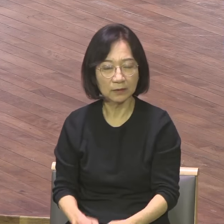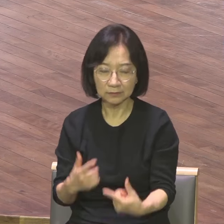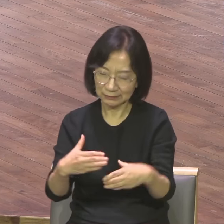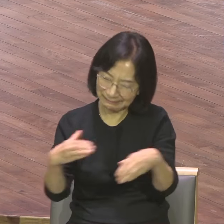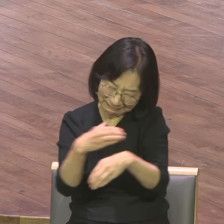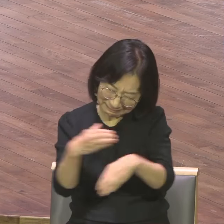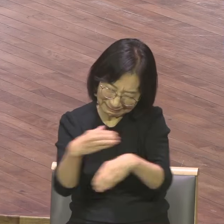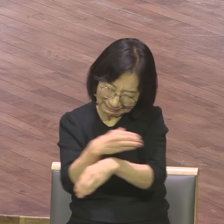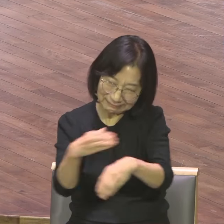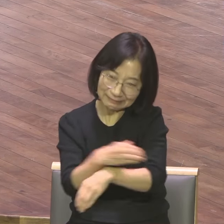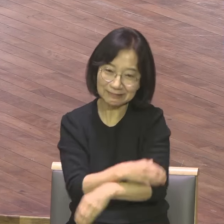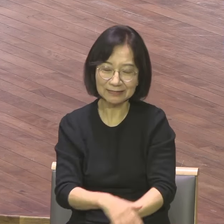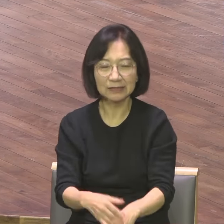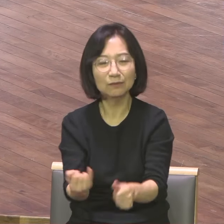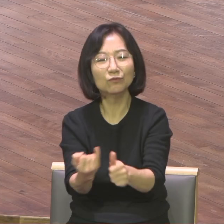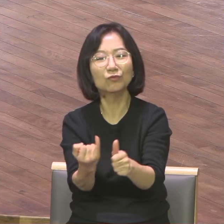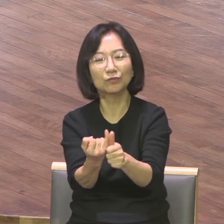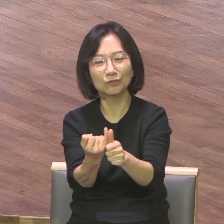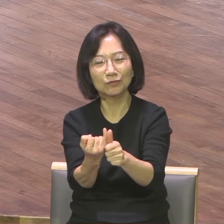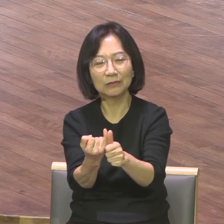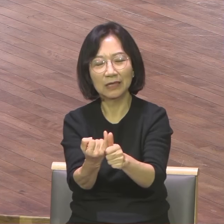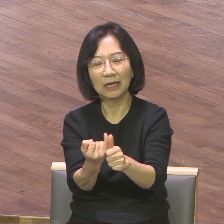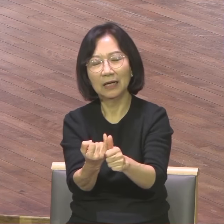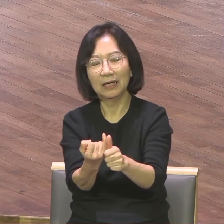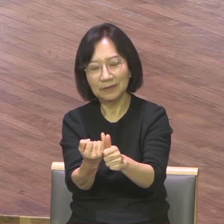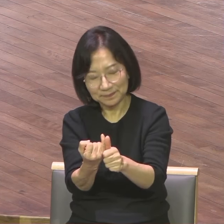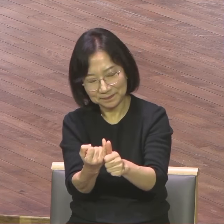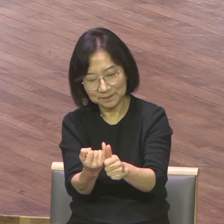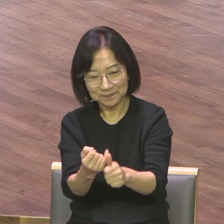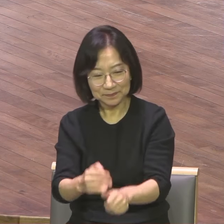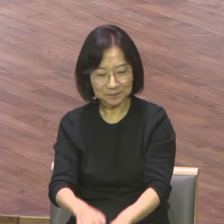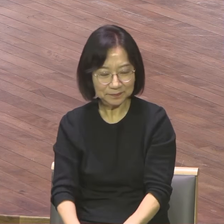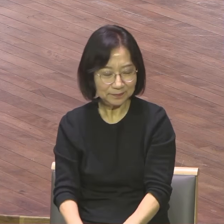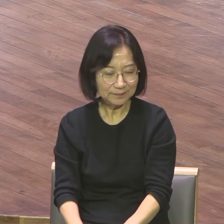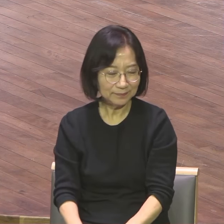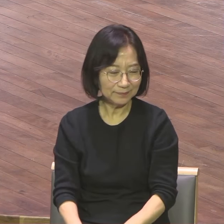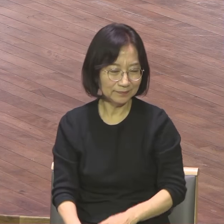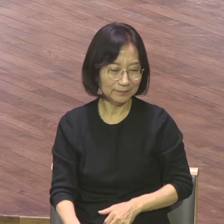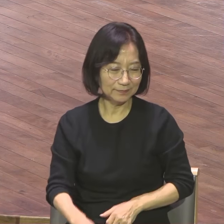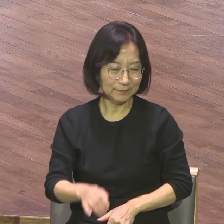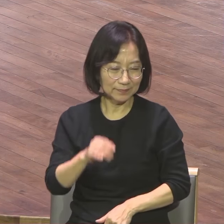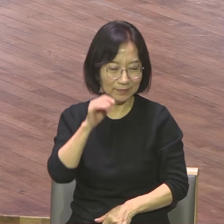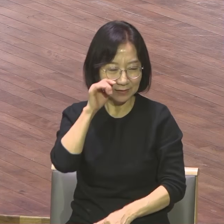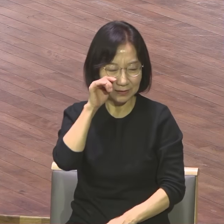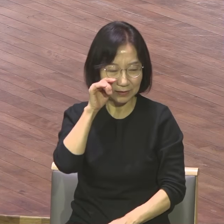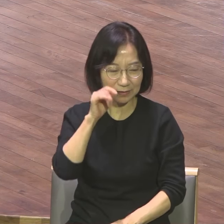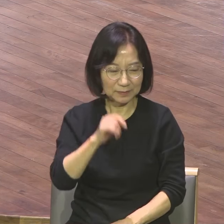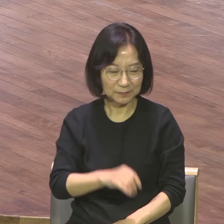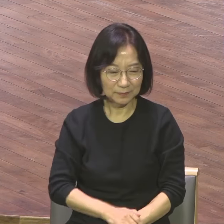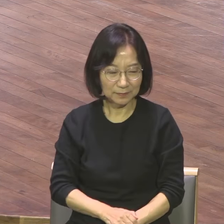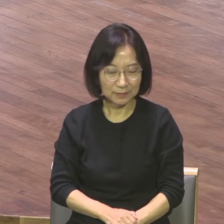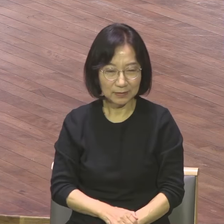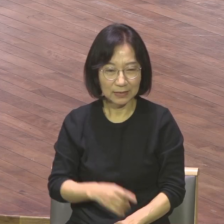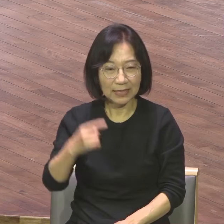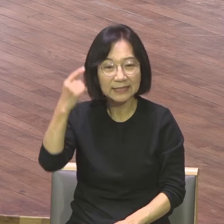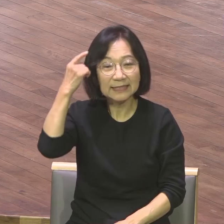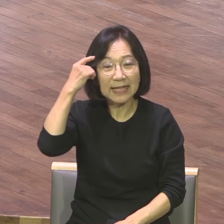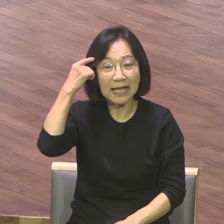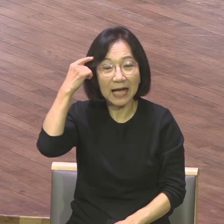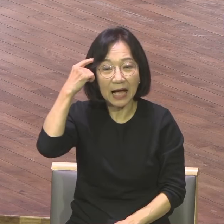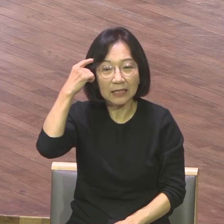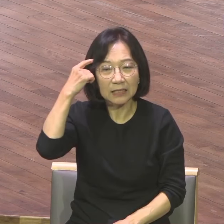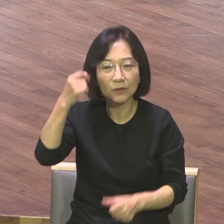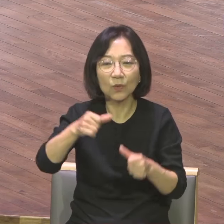상대방에게 찾는다니까요. 이걸 가르쳐서 상담학적 용어로서 고장난 생각, 고장난 마음